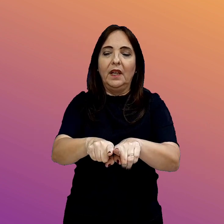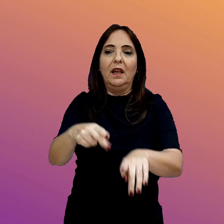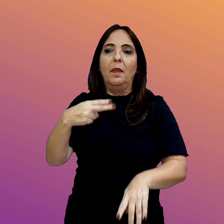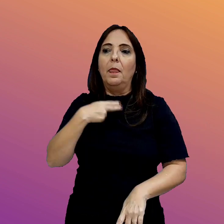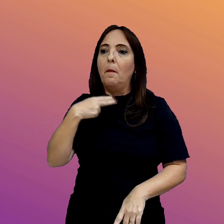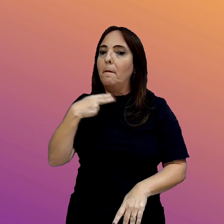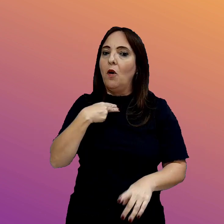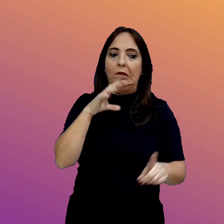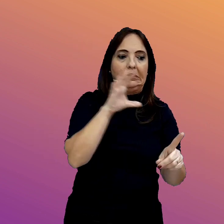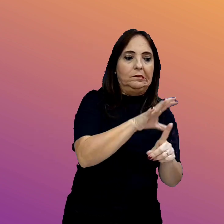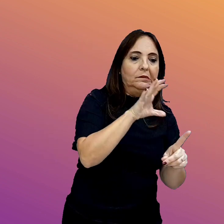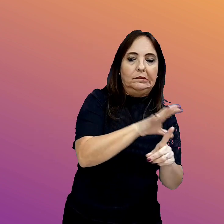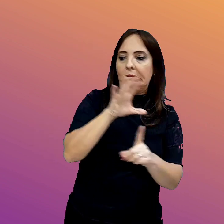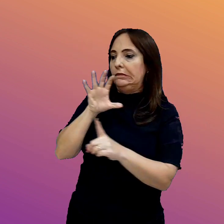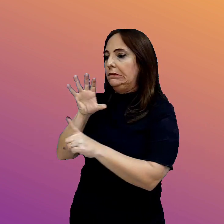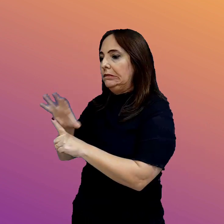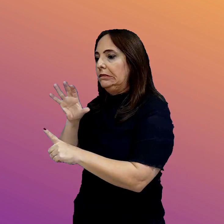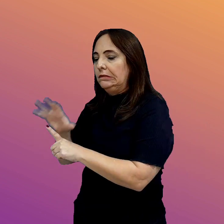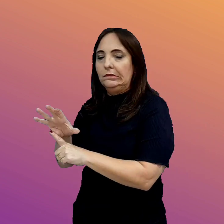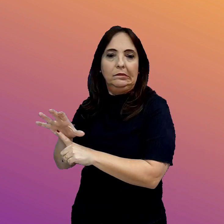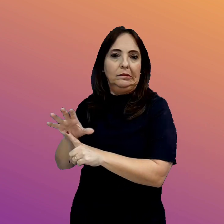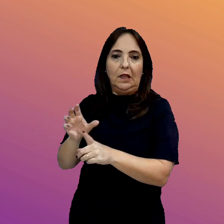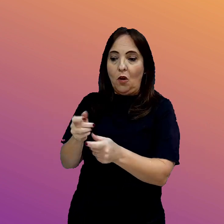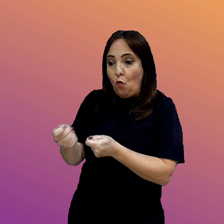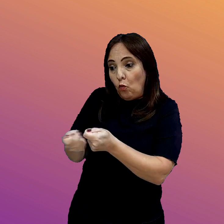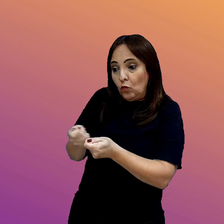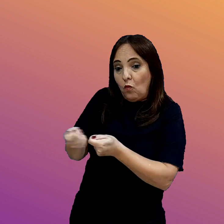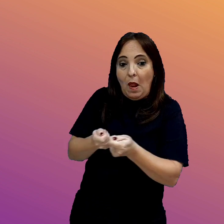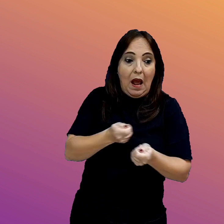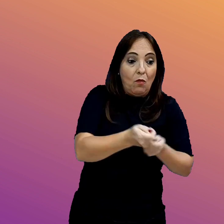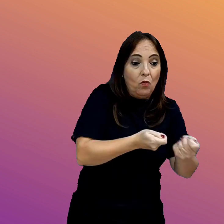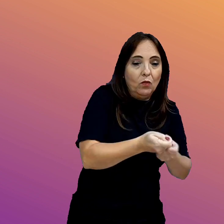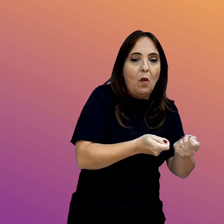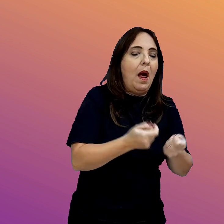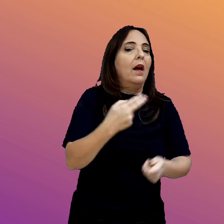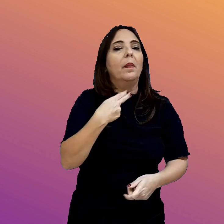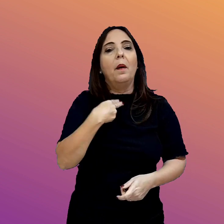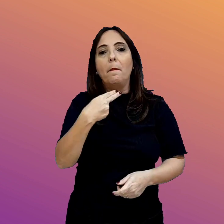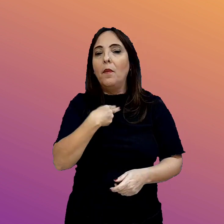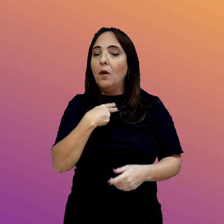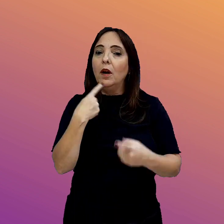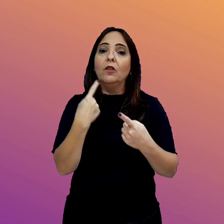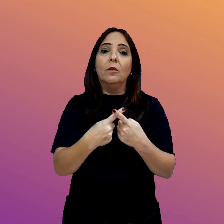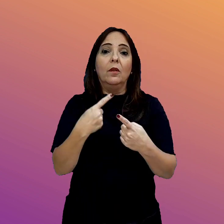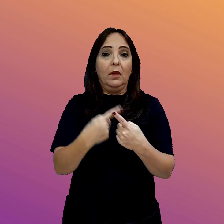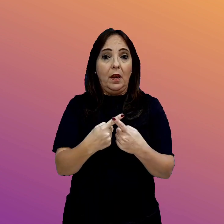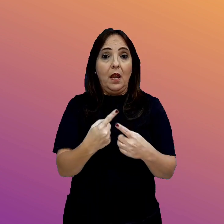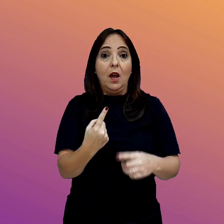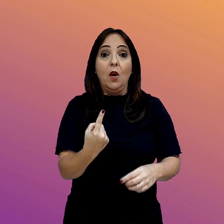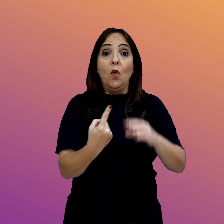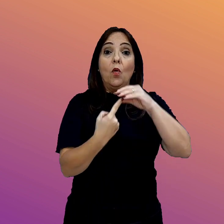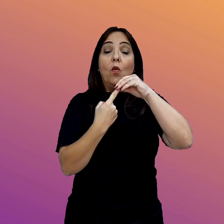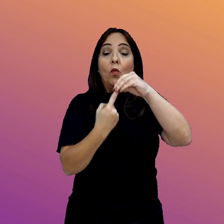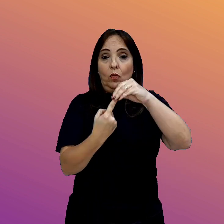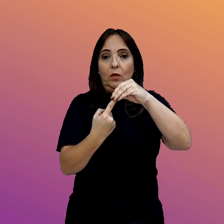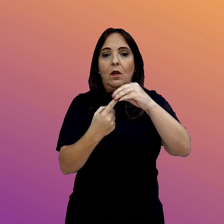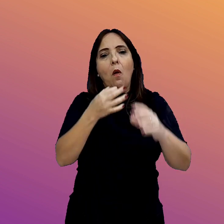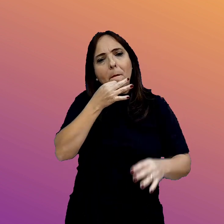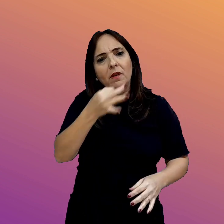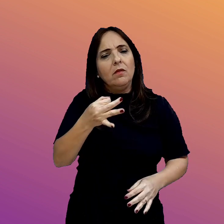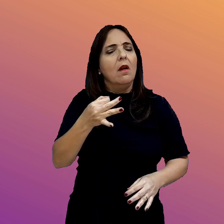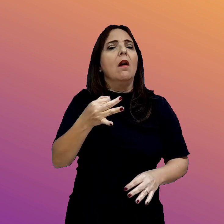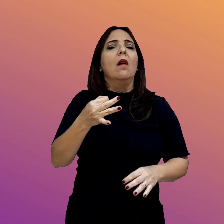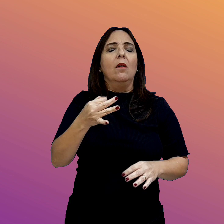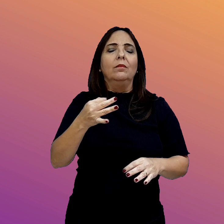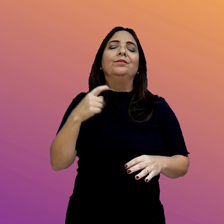manipular um ou outro, porque os dois estão juntos, né? Um fechamento enquanto casal. E a gente viu